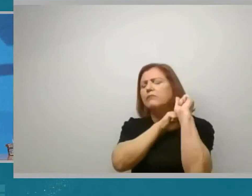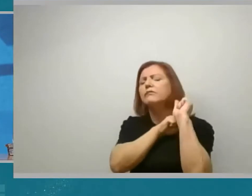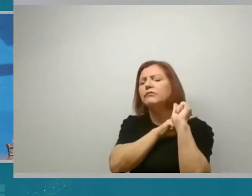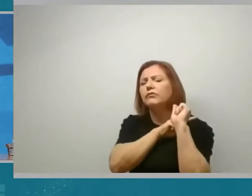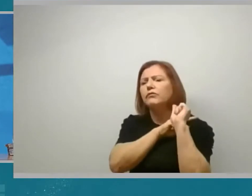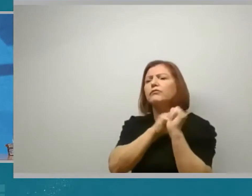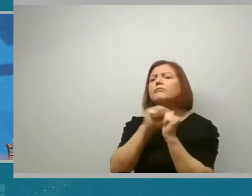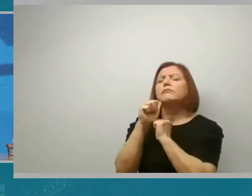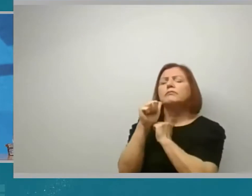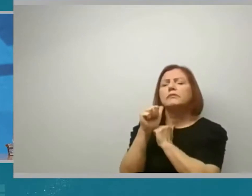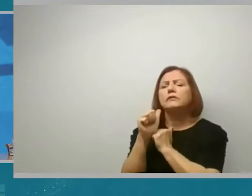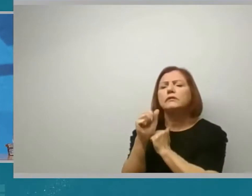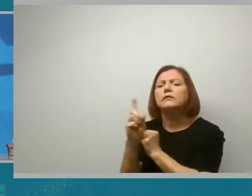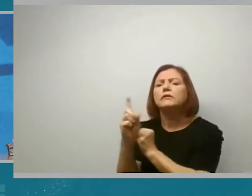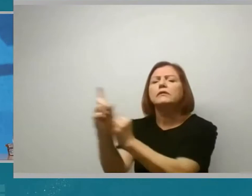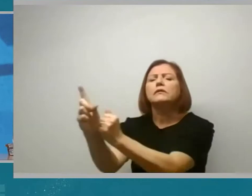vida,